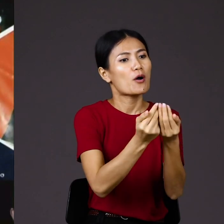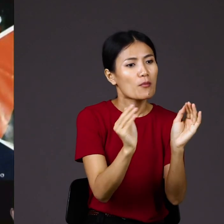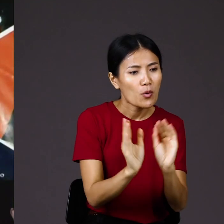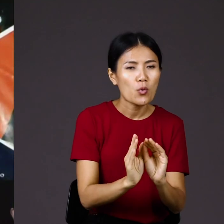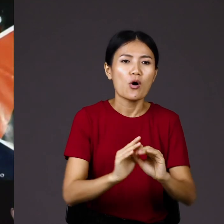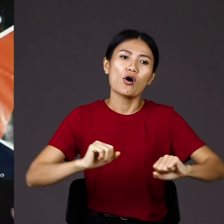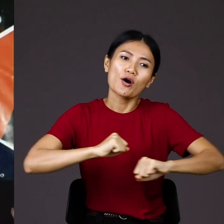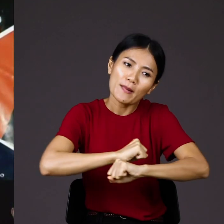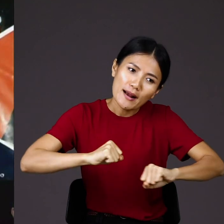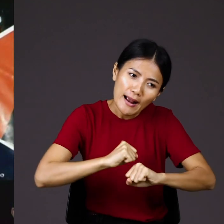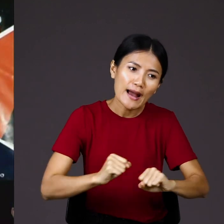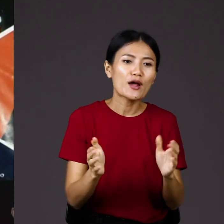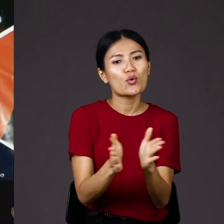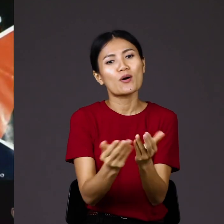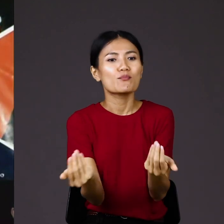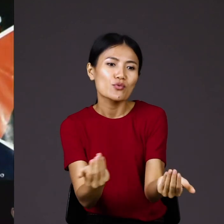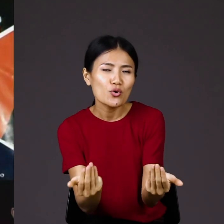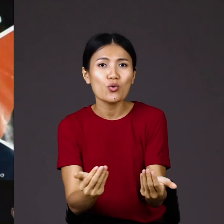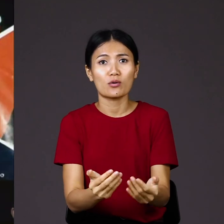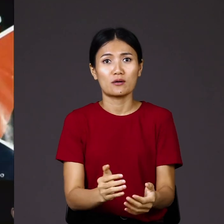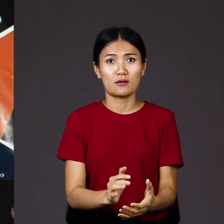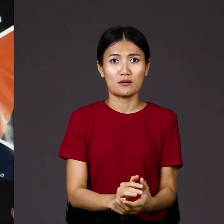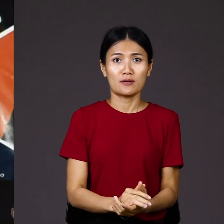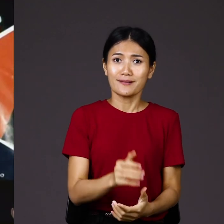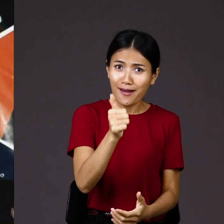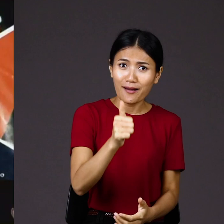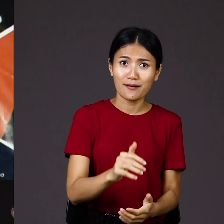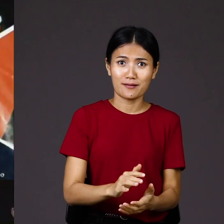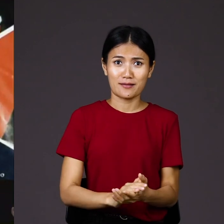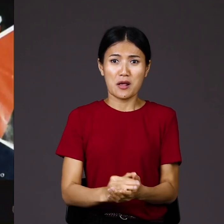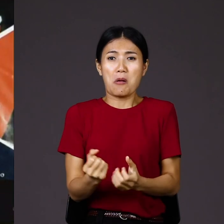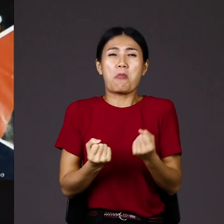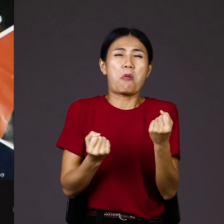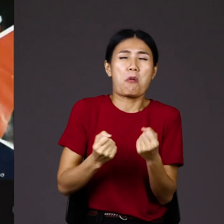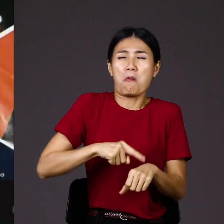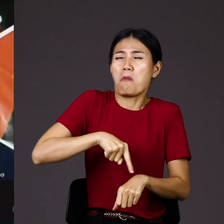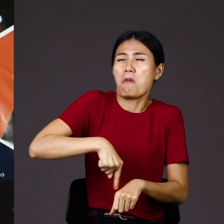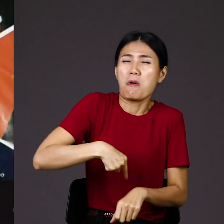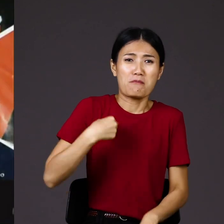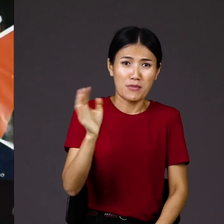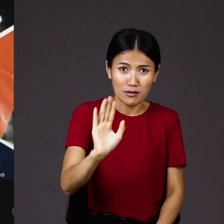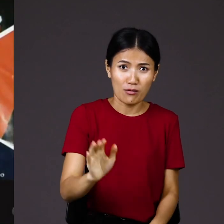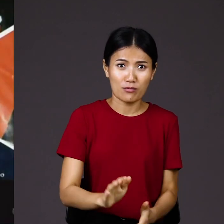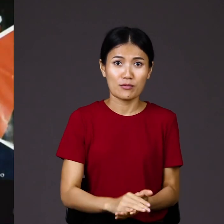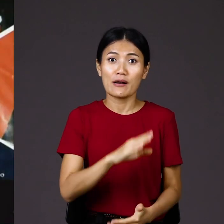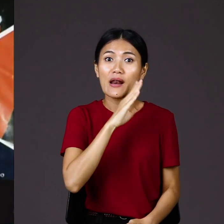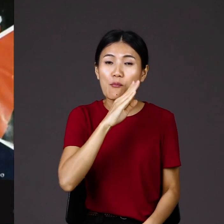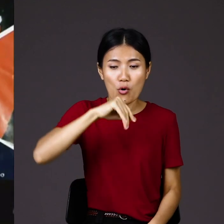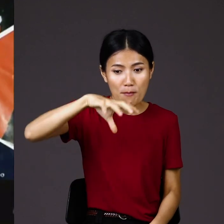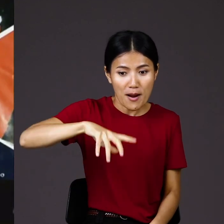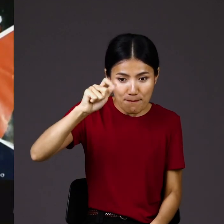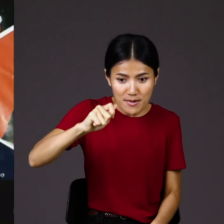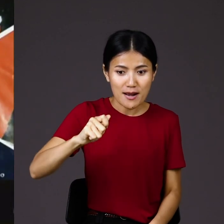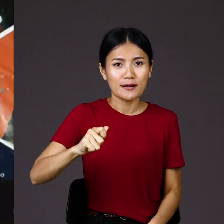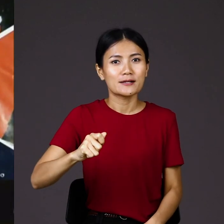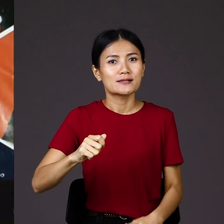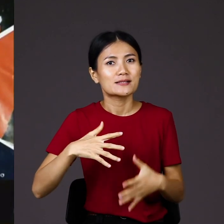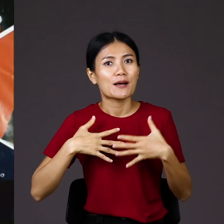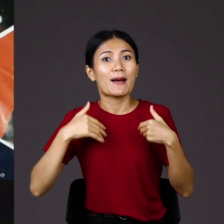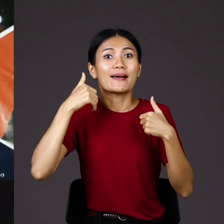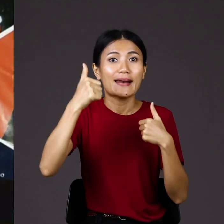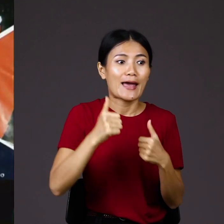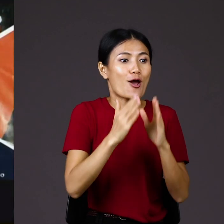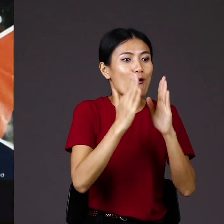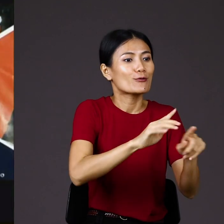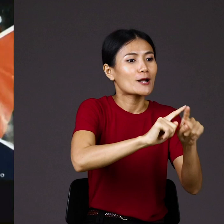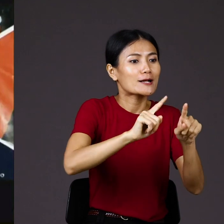ช้เวลากับครอบครัวไปออกกำลังกายไม่ต้องเสียเวลาอยู่บนรถอยู่บนถนนถ้าเราทำให้เมืองน่า